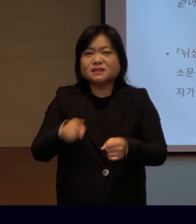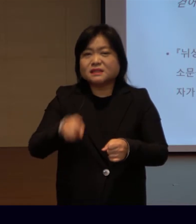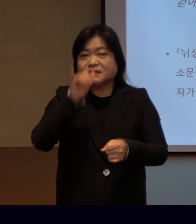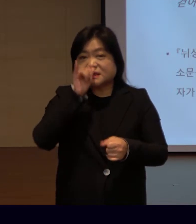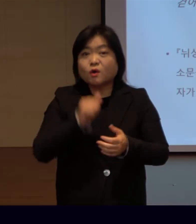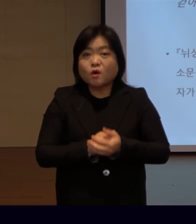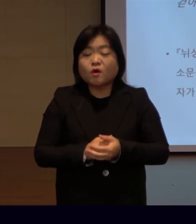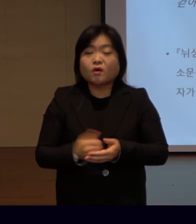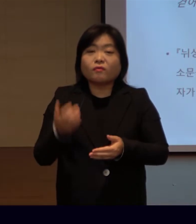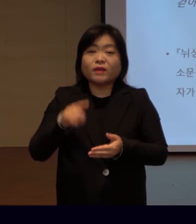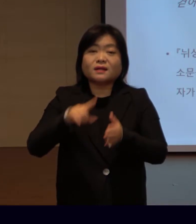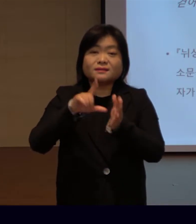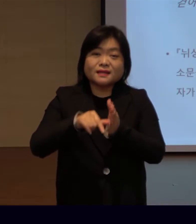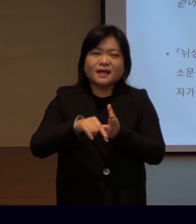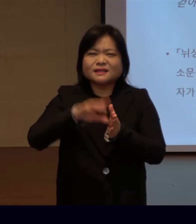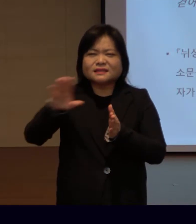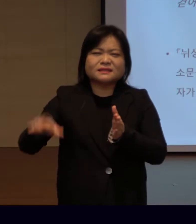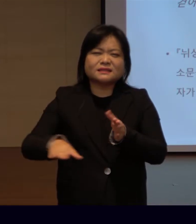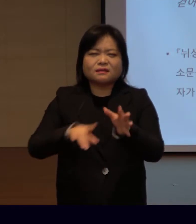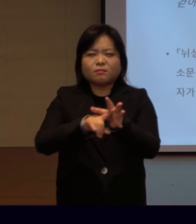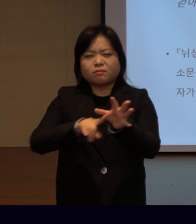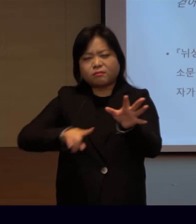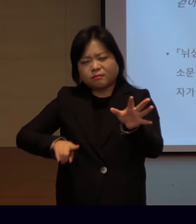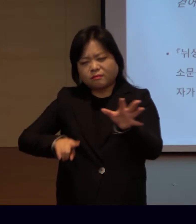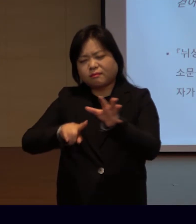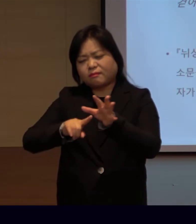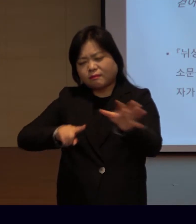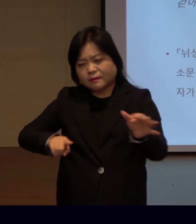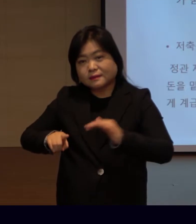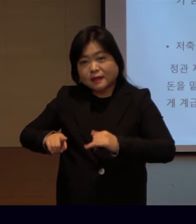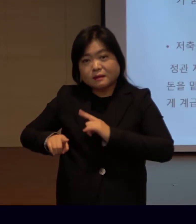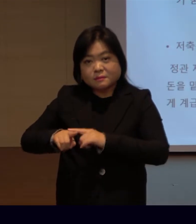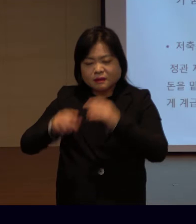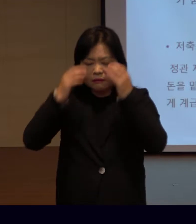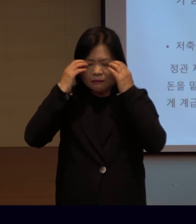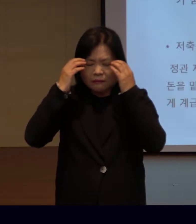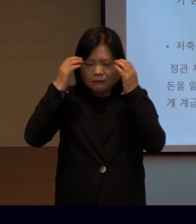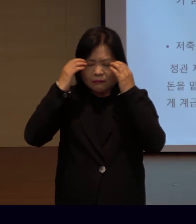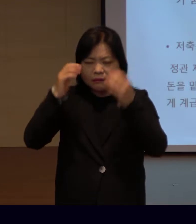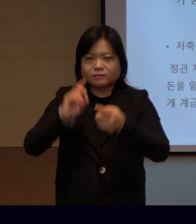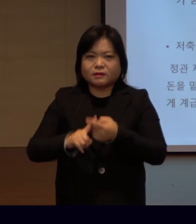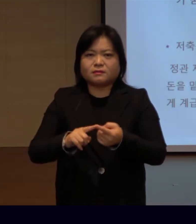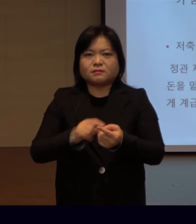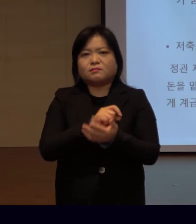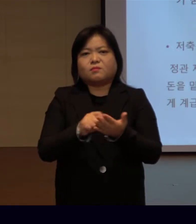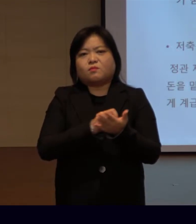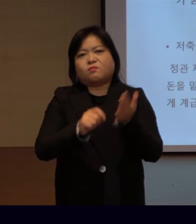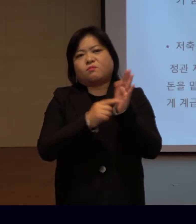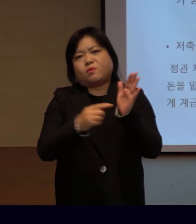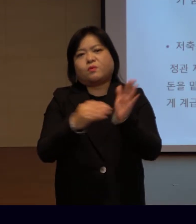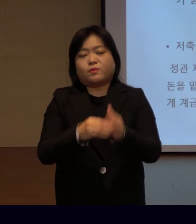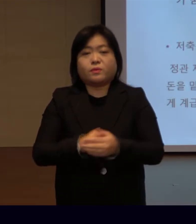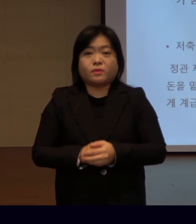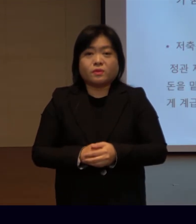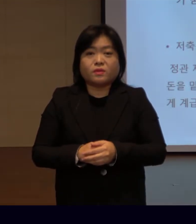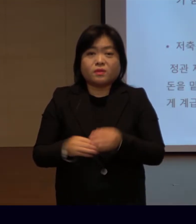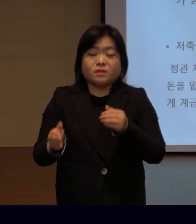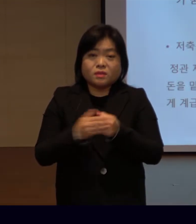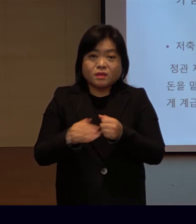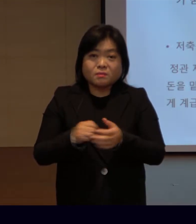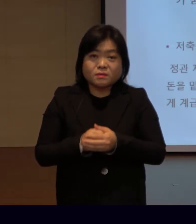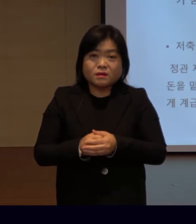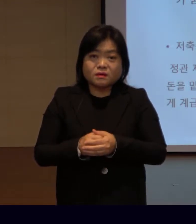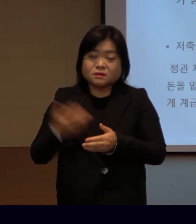존재했는데 거기에 시대에 못 따라가는 사람은 이렇게 고난을 겪는 현상을 보여줬다고 봅니다. 그래서 여기서 저는 또 이제 그러면 은행은